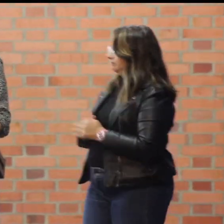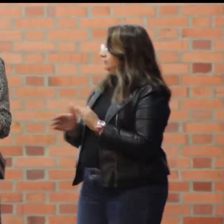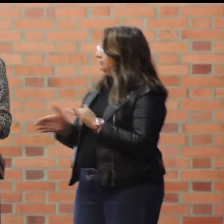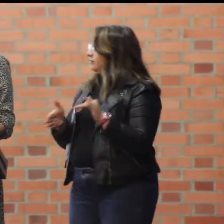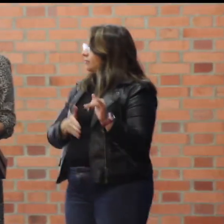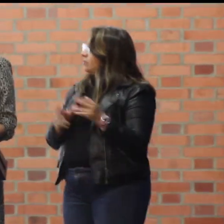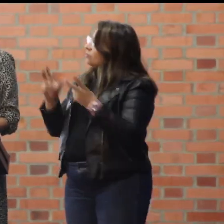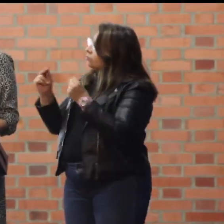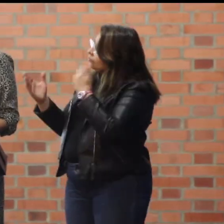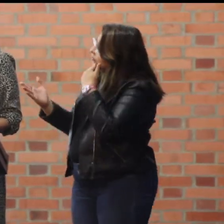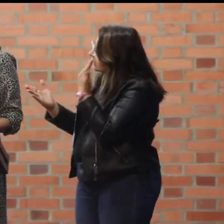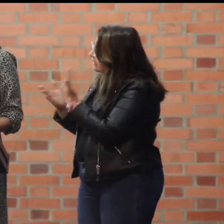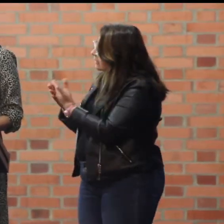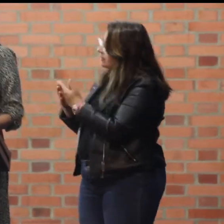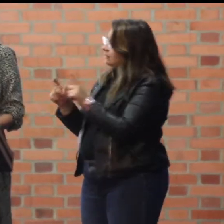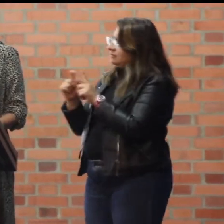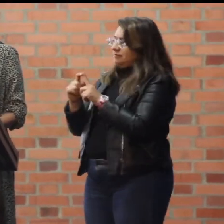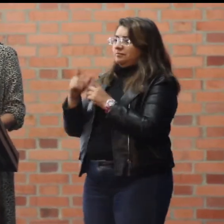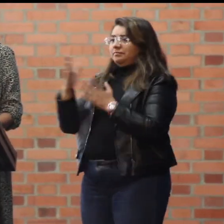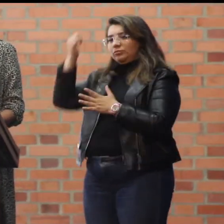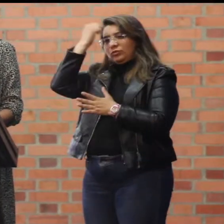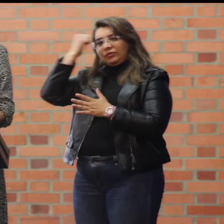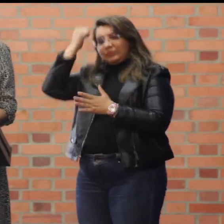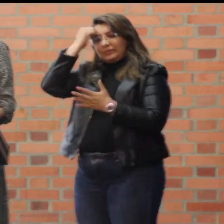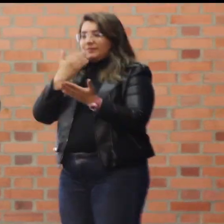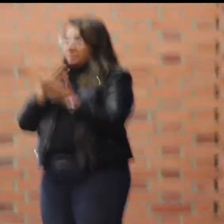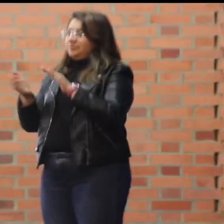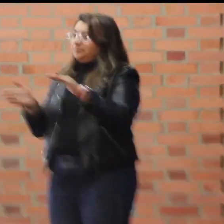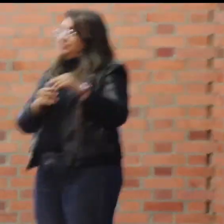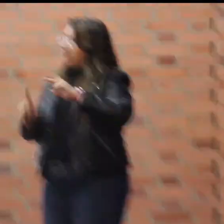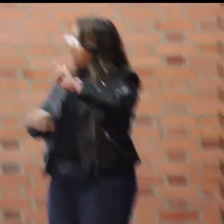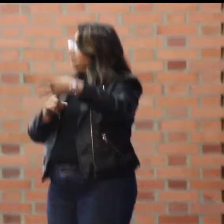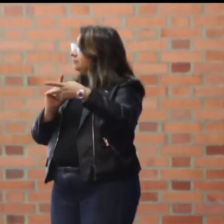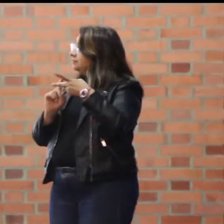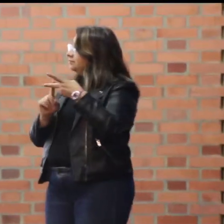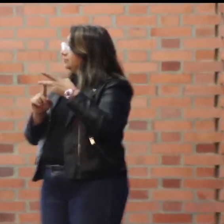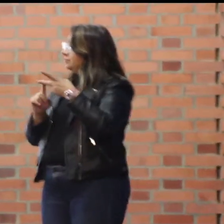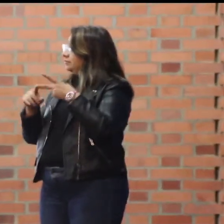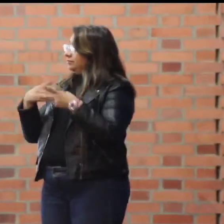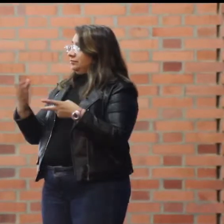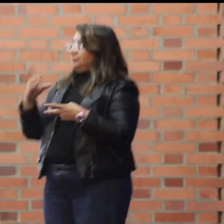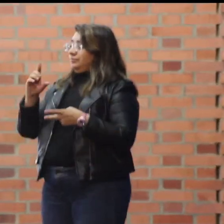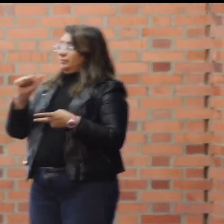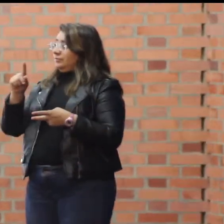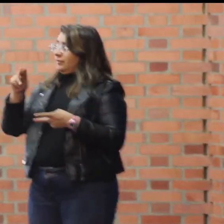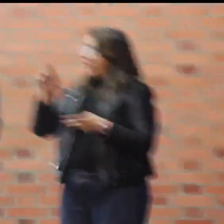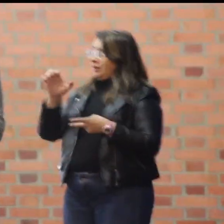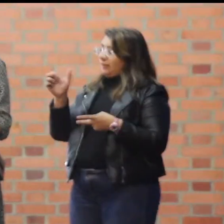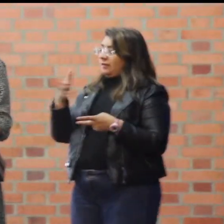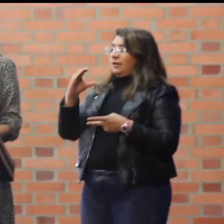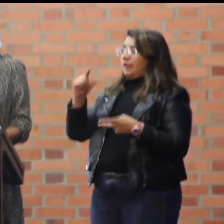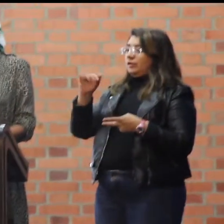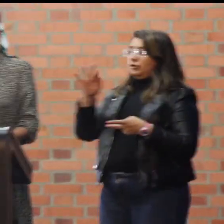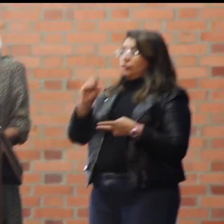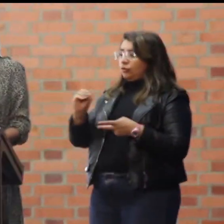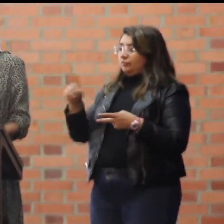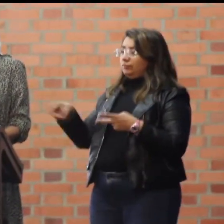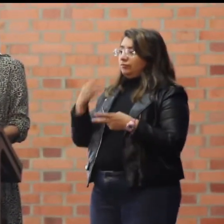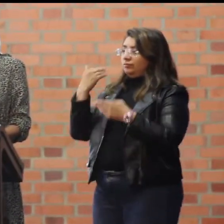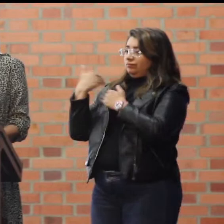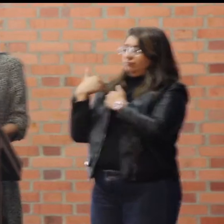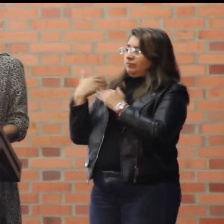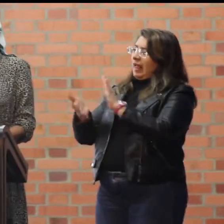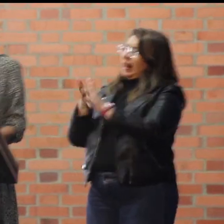Muchas gracias a la profe Mara a continuación Laura Castro González nos presentará la